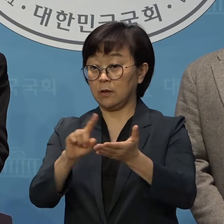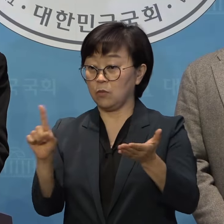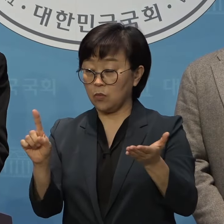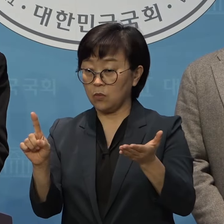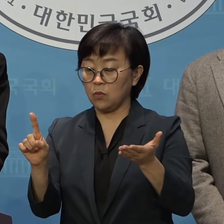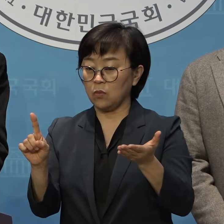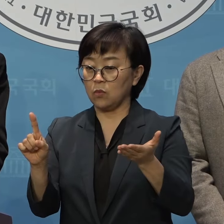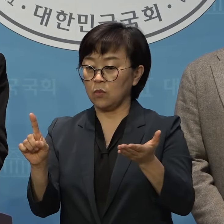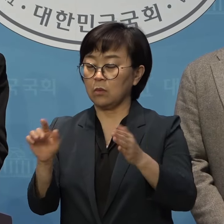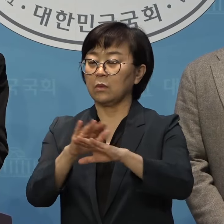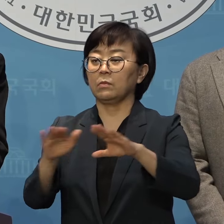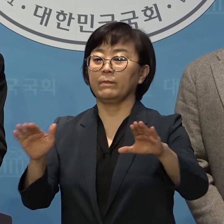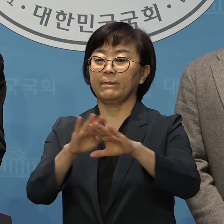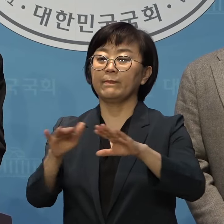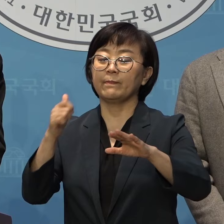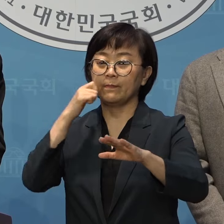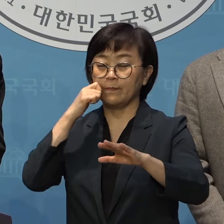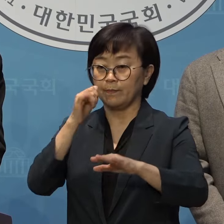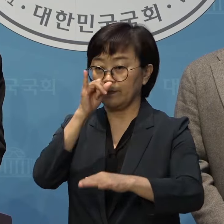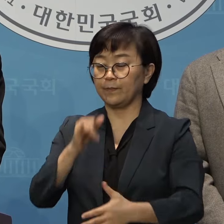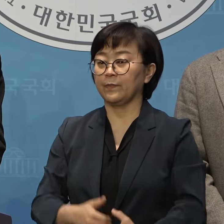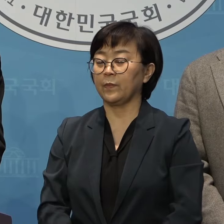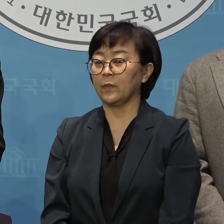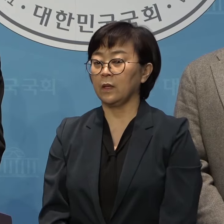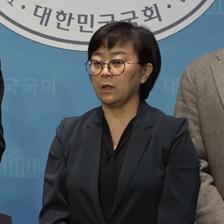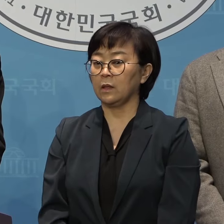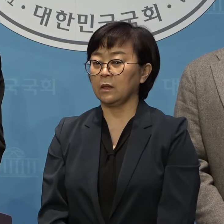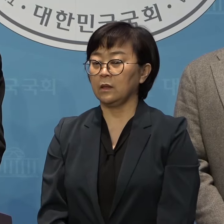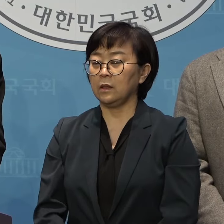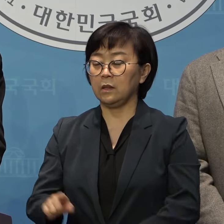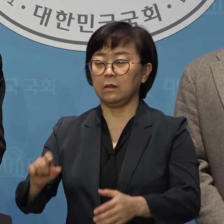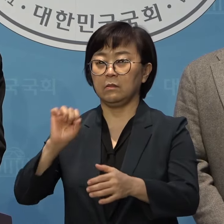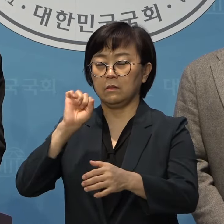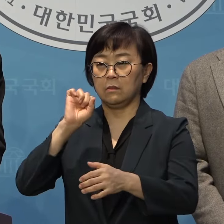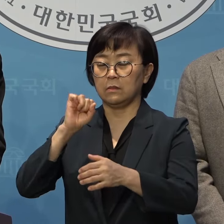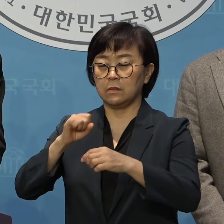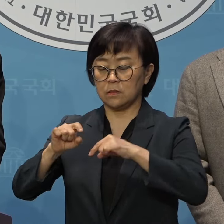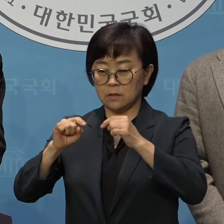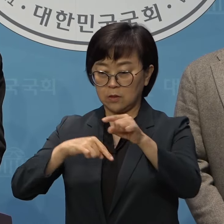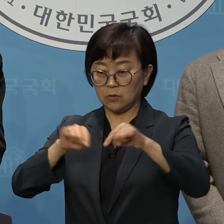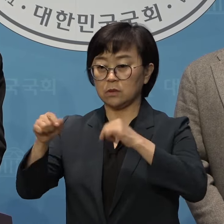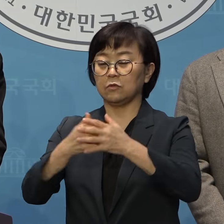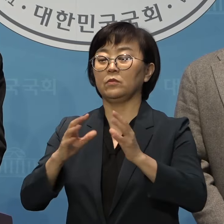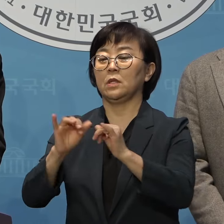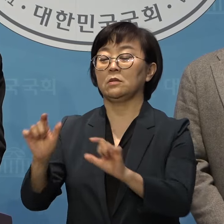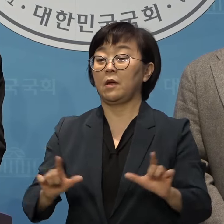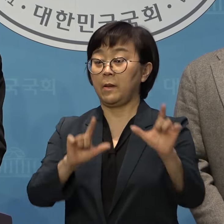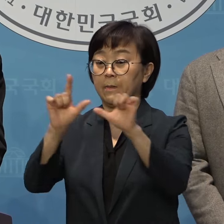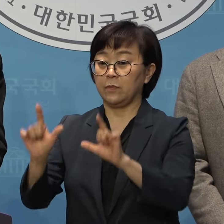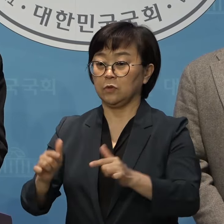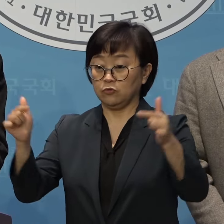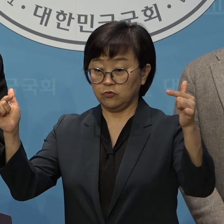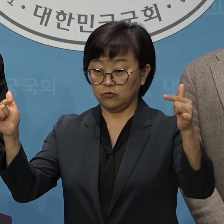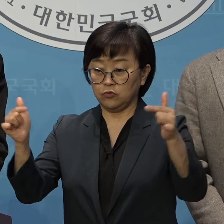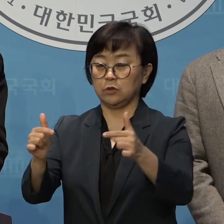것도 해결하지 못하고 있습니다. 이 망국적 정치는 민생의